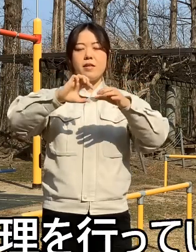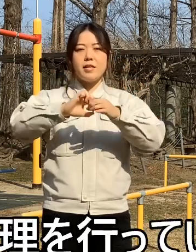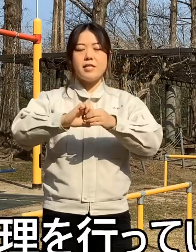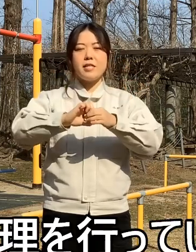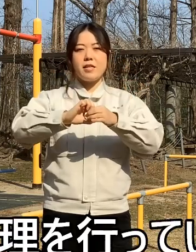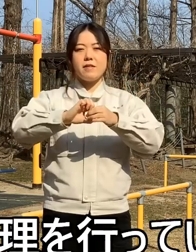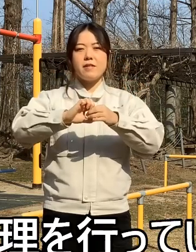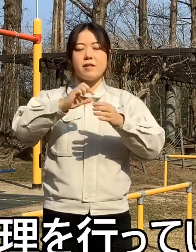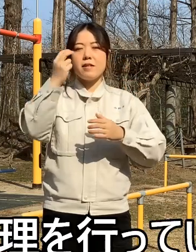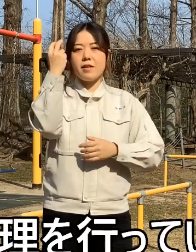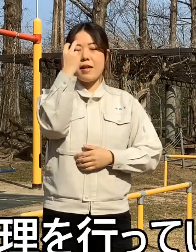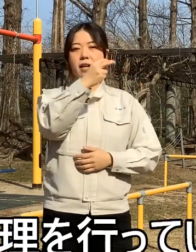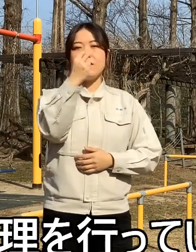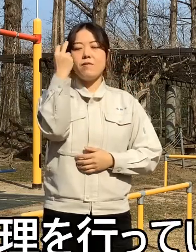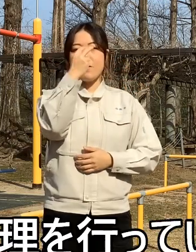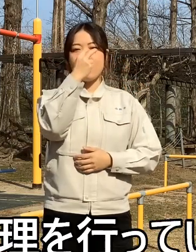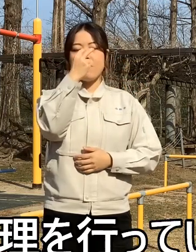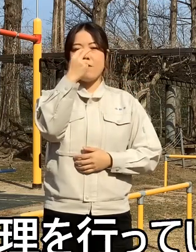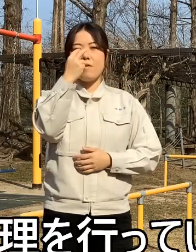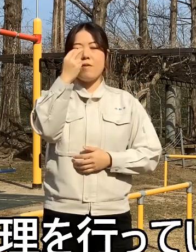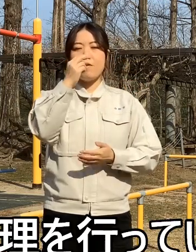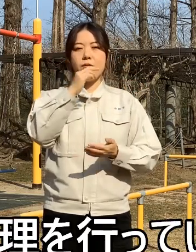維持管理を